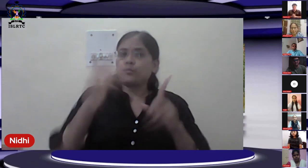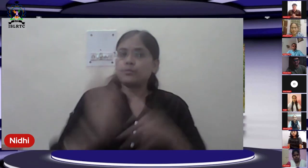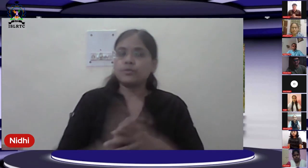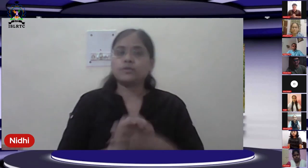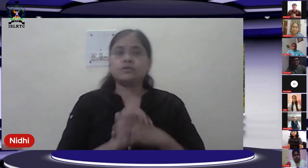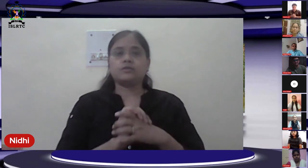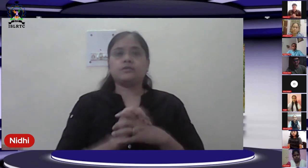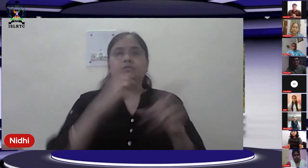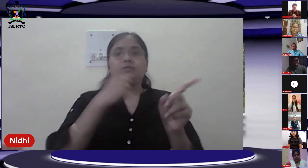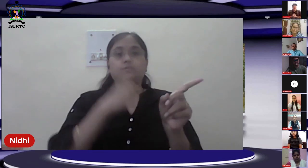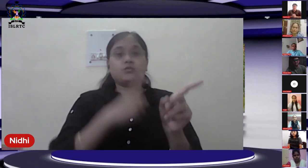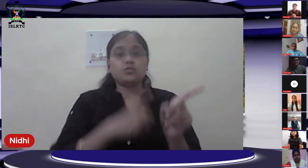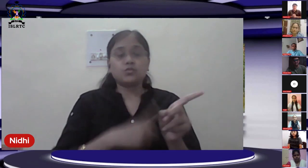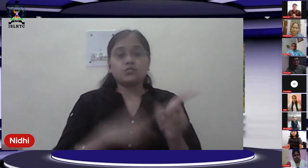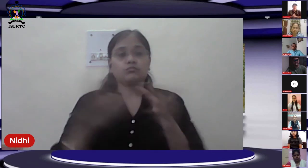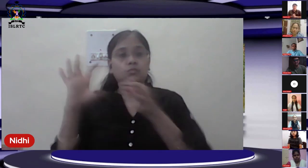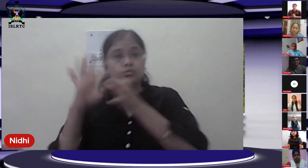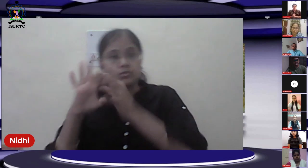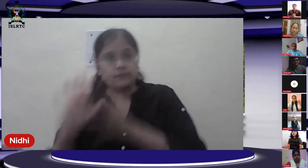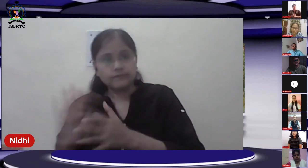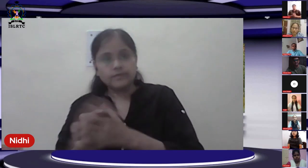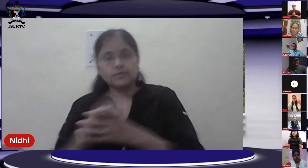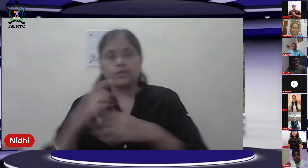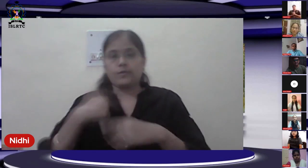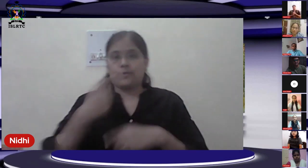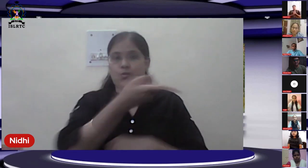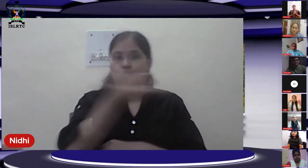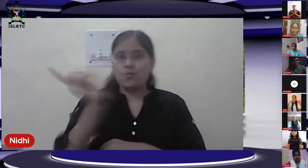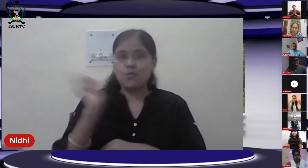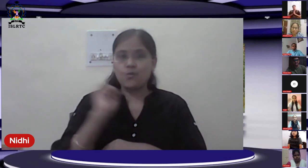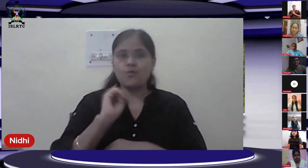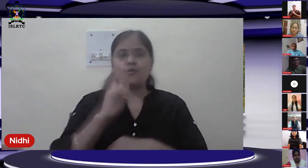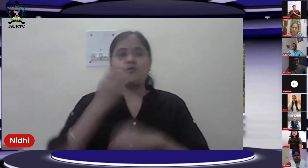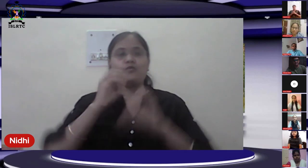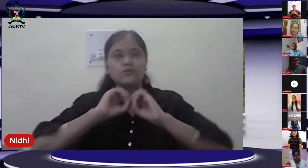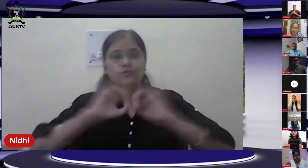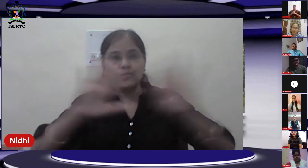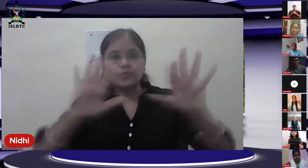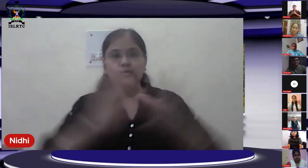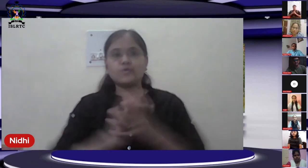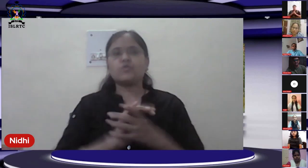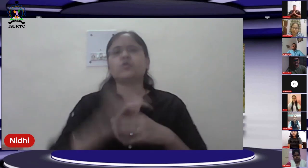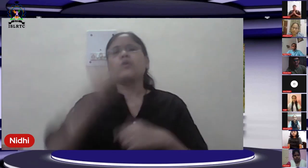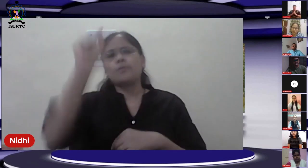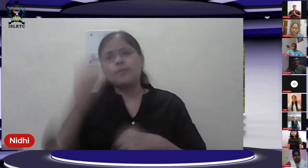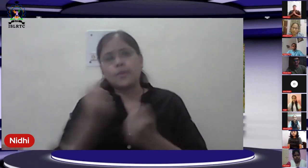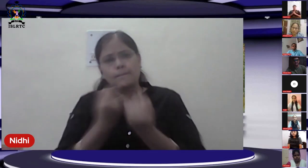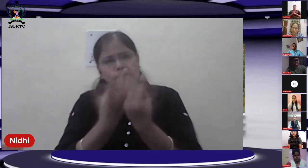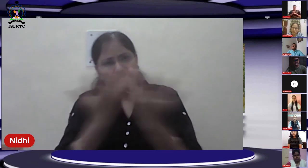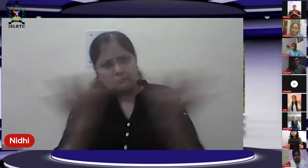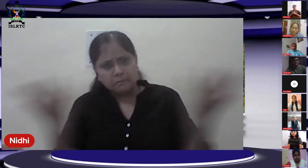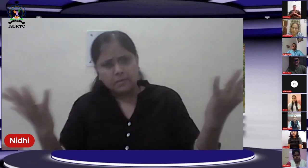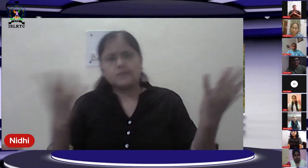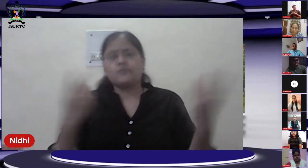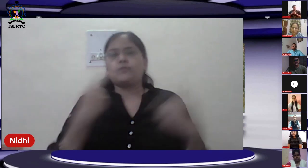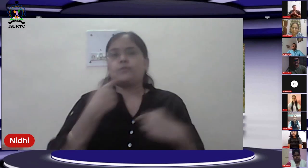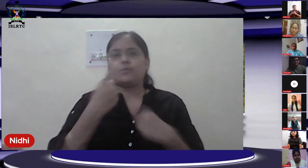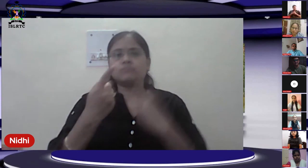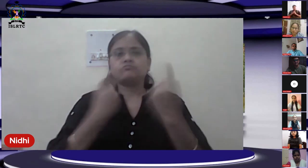संबंधित थी और मैंने आपके साथ चर्चा की। और भी बहुत सारी बात है जो मैं आपसे कर सकता हूँ योगा के बारे में। सबसे पहले मेरा तो यही